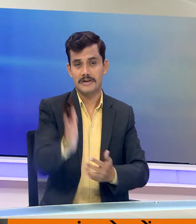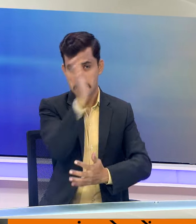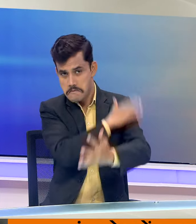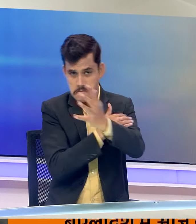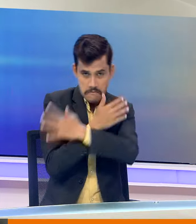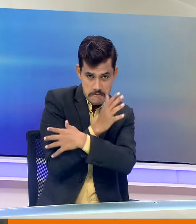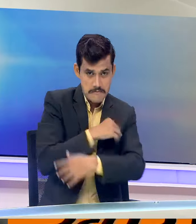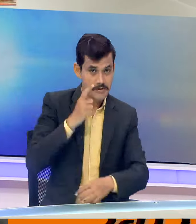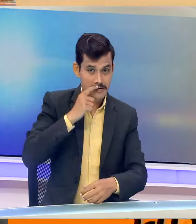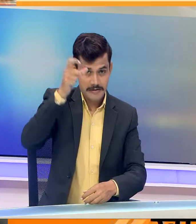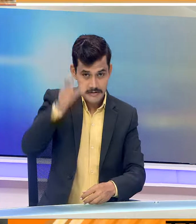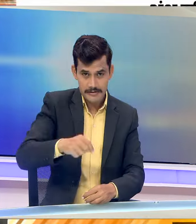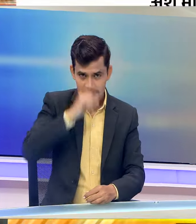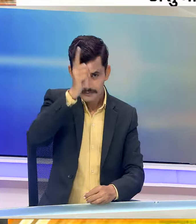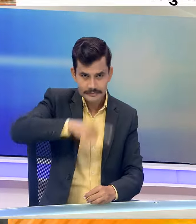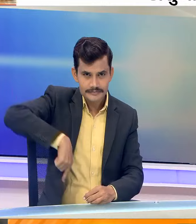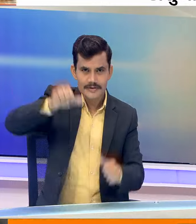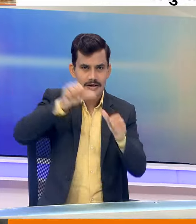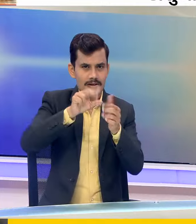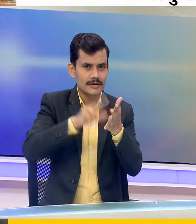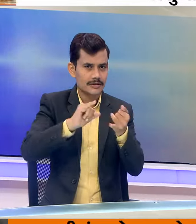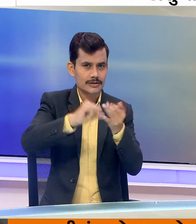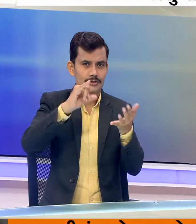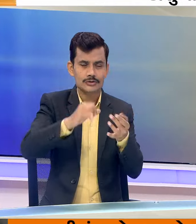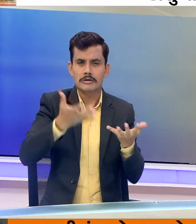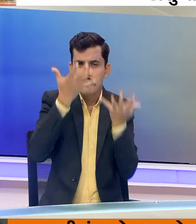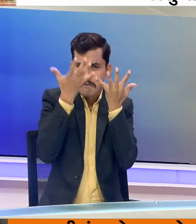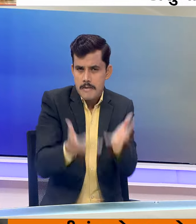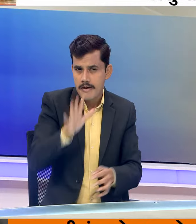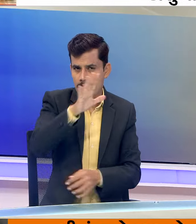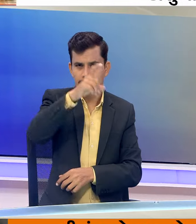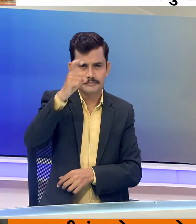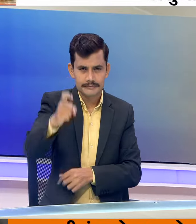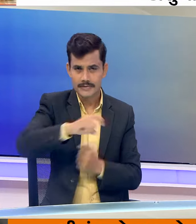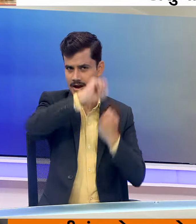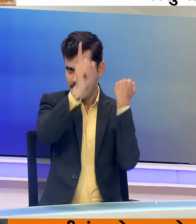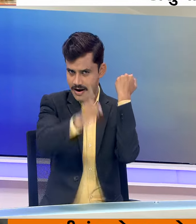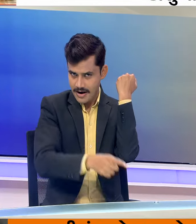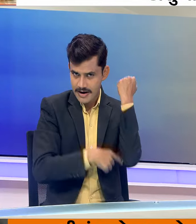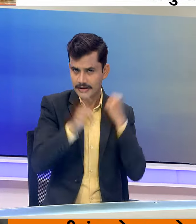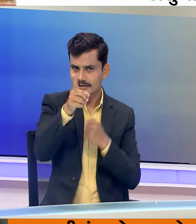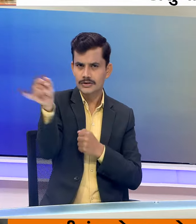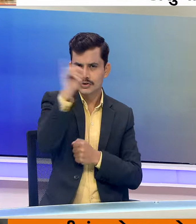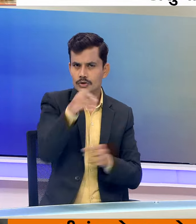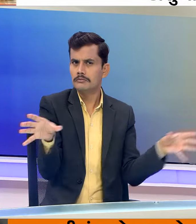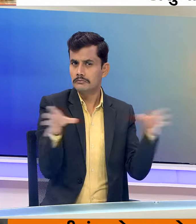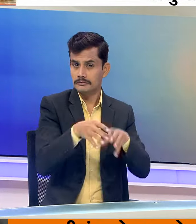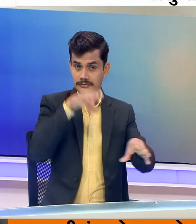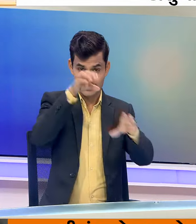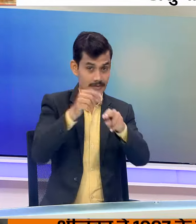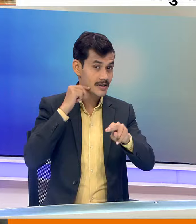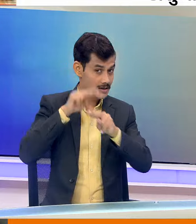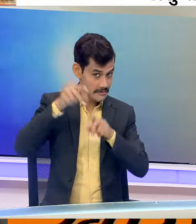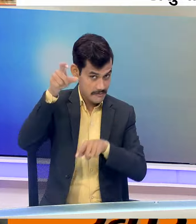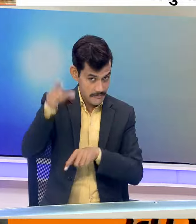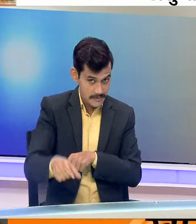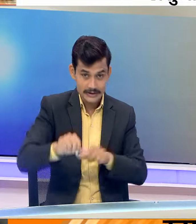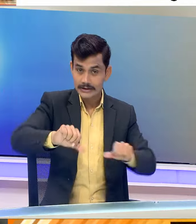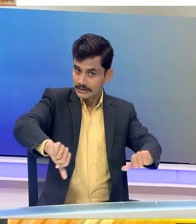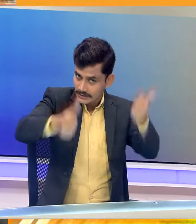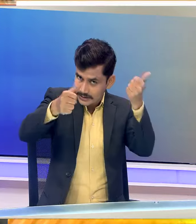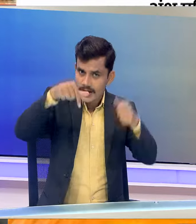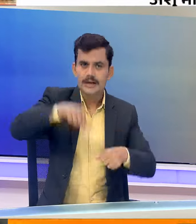कुश्ती में भारत की अंशु मलिक महिलाओं के 57 किलोग्राम वर्ग के अंतिम 16 में मैच पर उतरेंगी। अगर वो जीतती हैं तो आज ही क्वार्टर